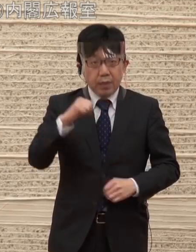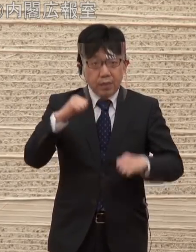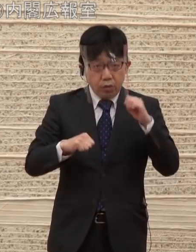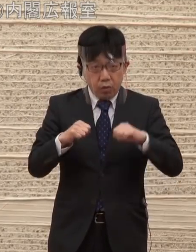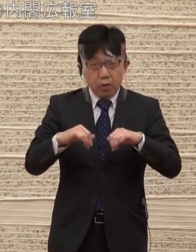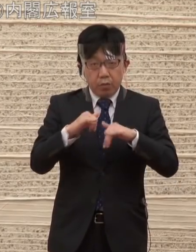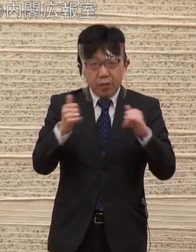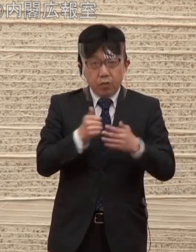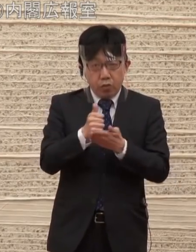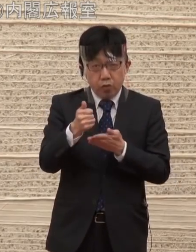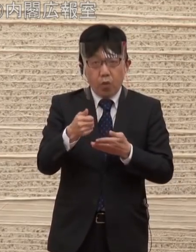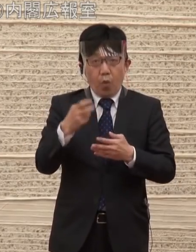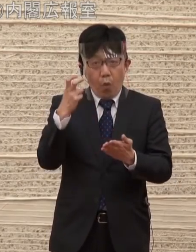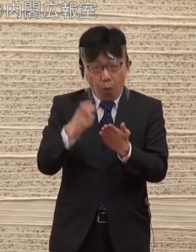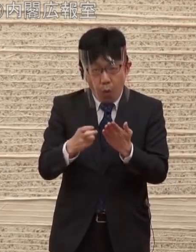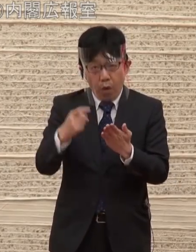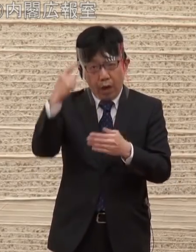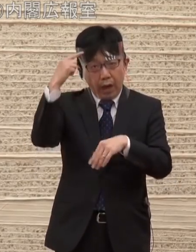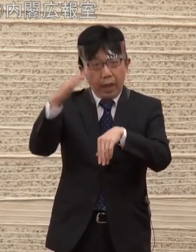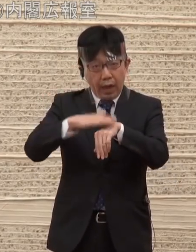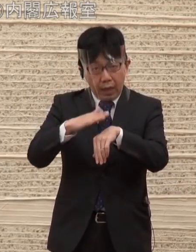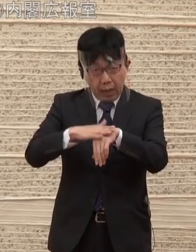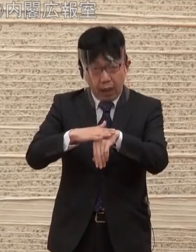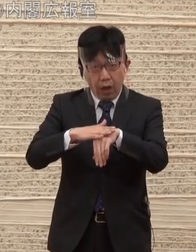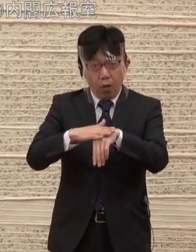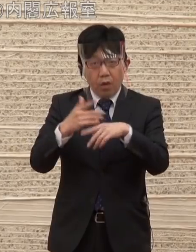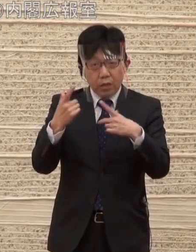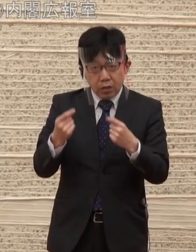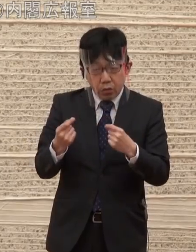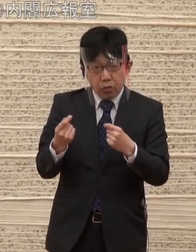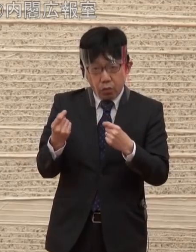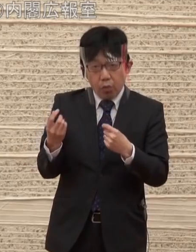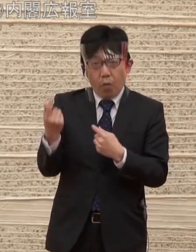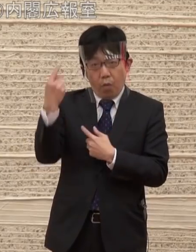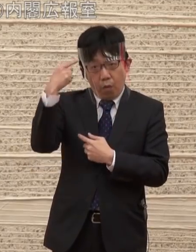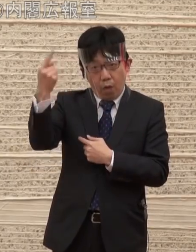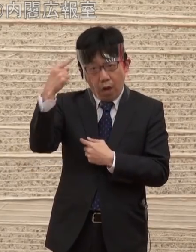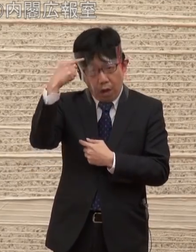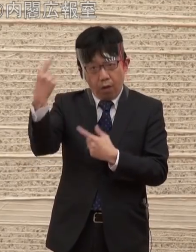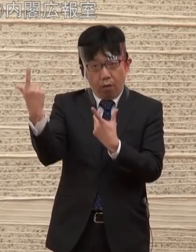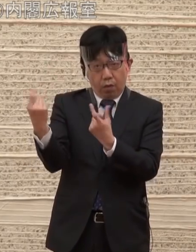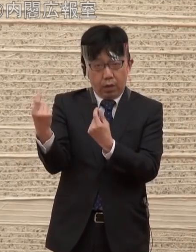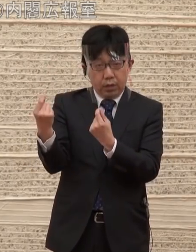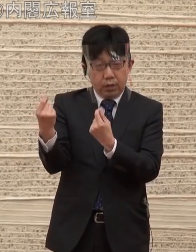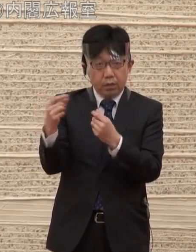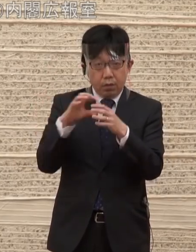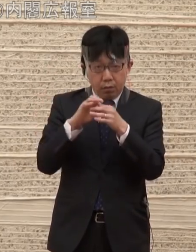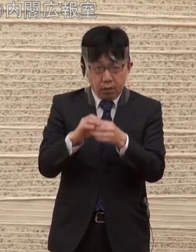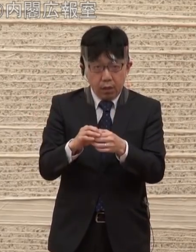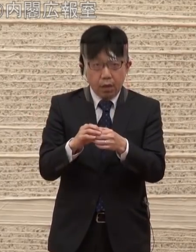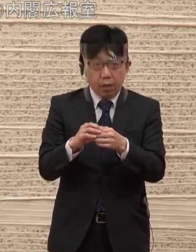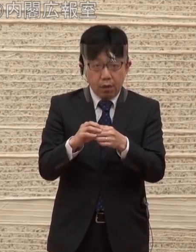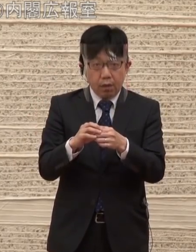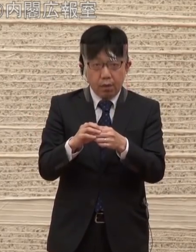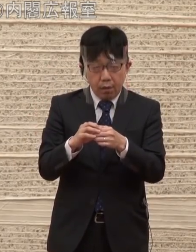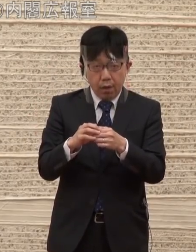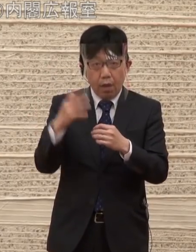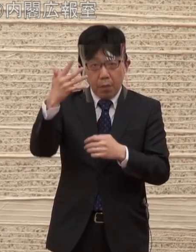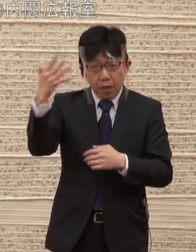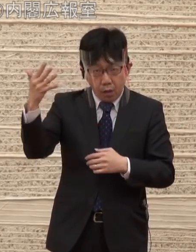ちゃんと人権法の支配といった基本的な価値を共有する同盟国としたですね米国と協力をしながら